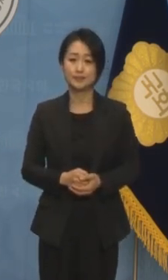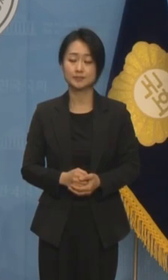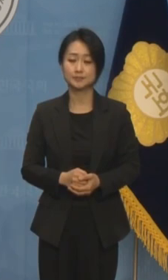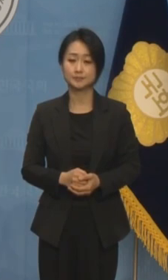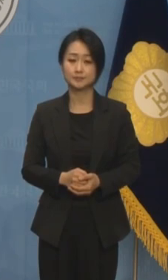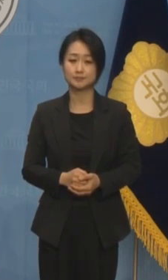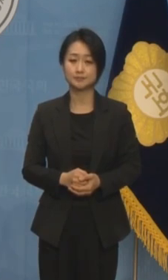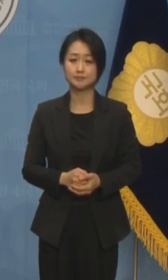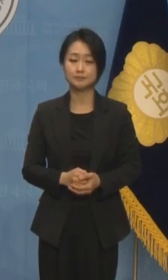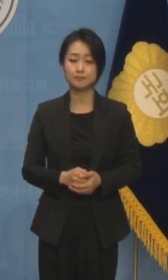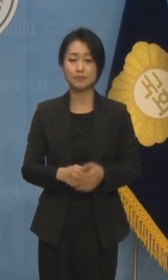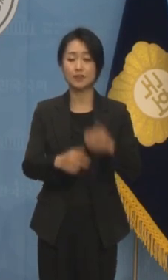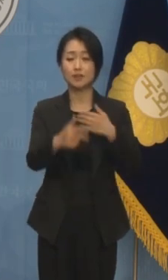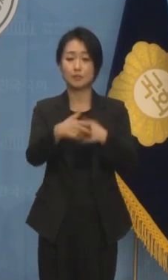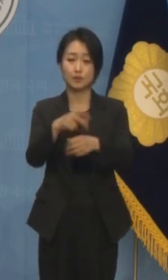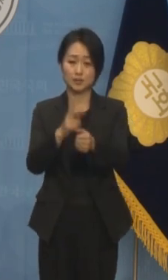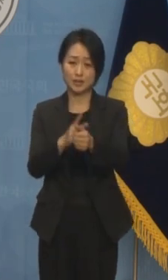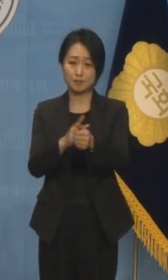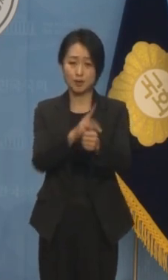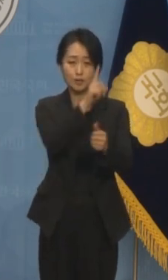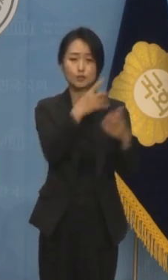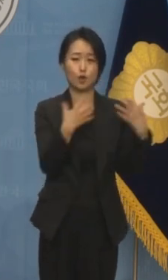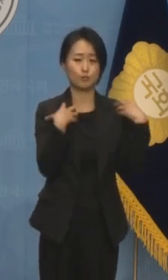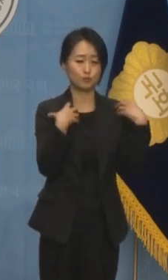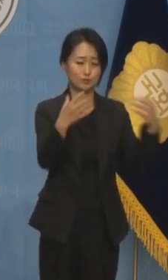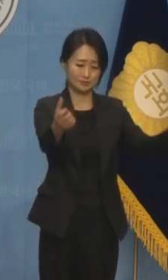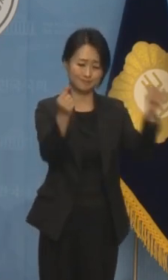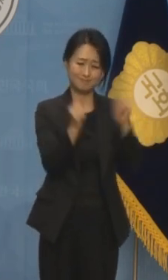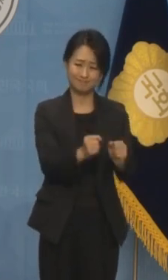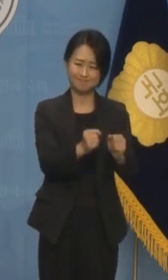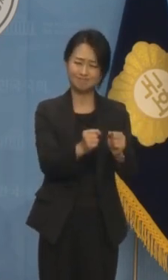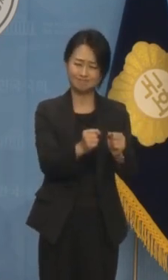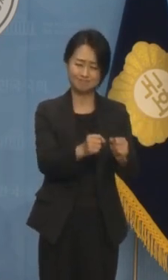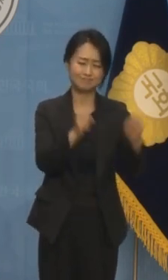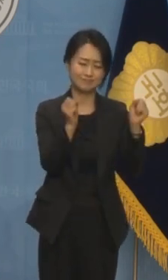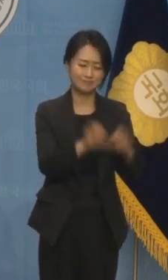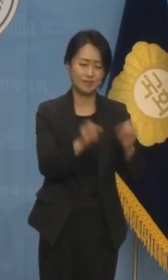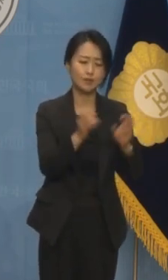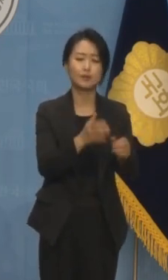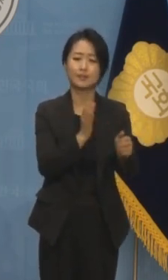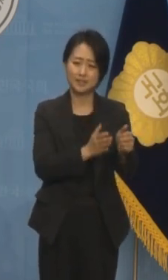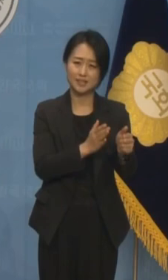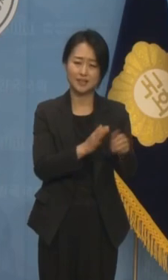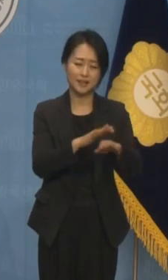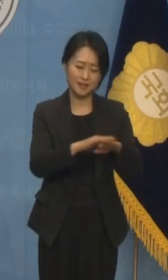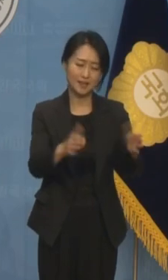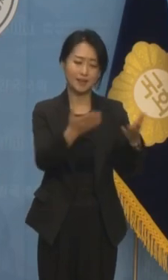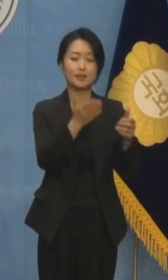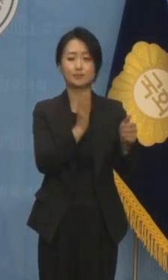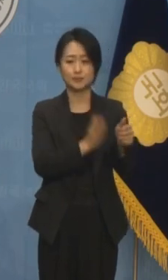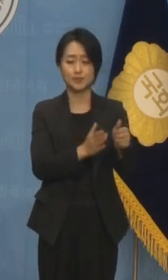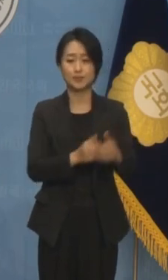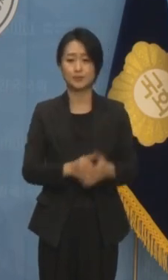당사자인 의료계와 정부가 마주 앉아 해법을 찾아야 합니다.